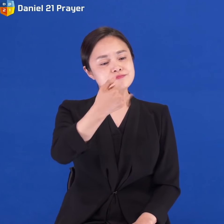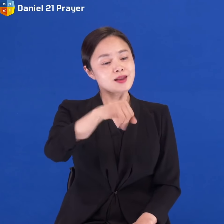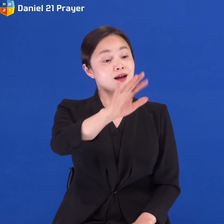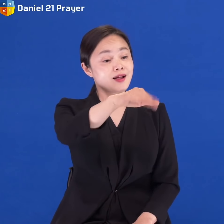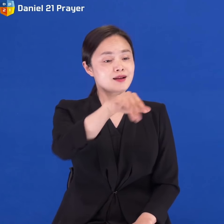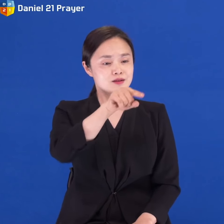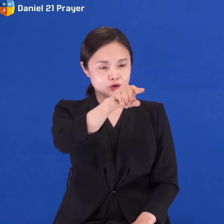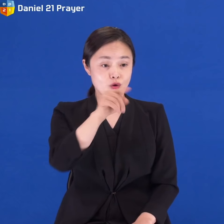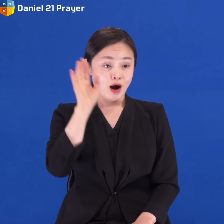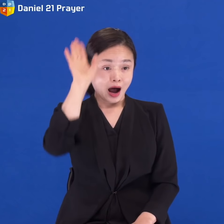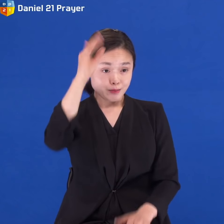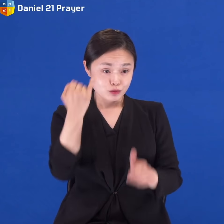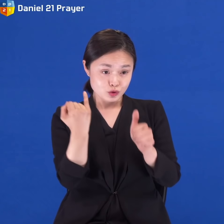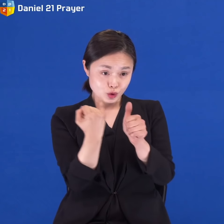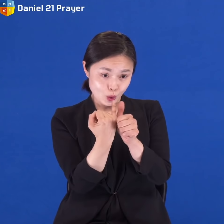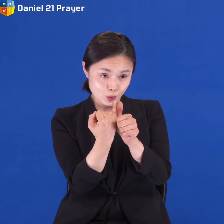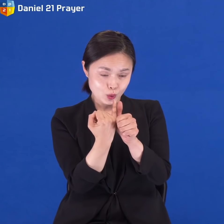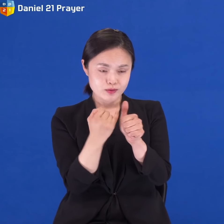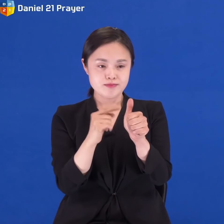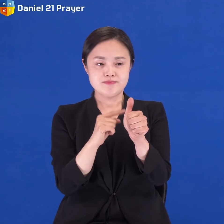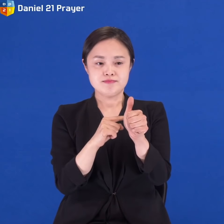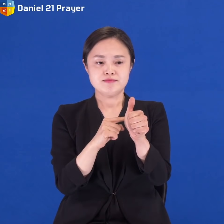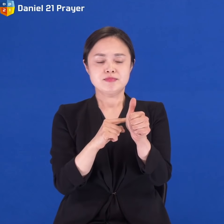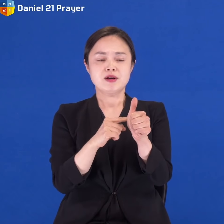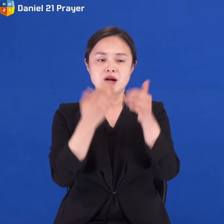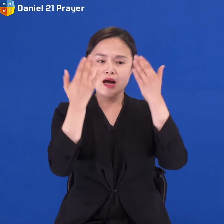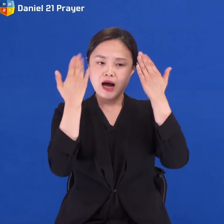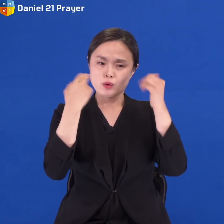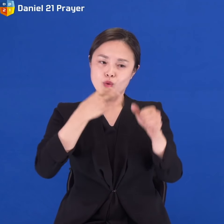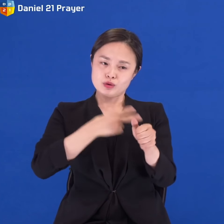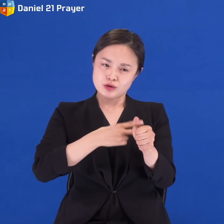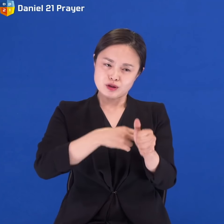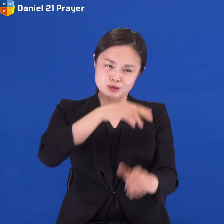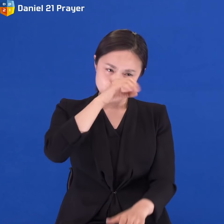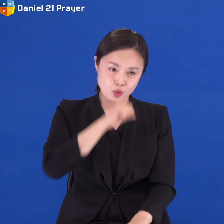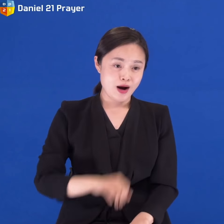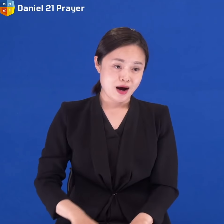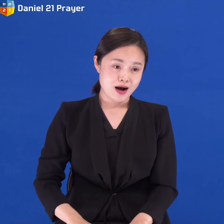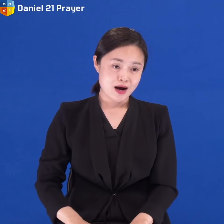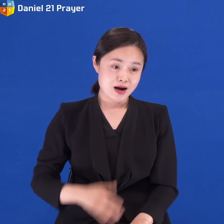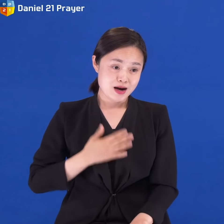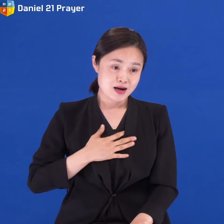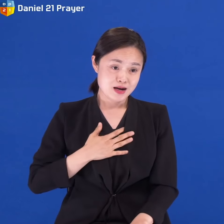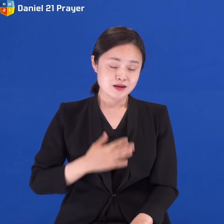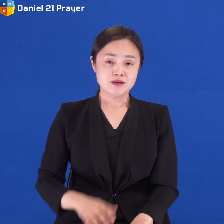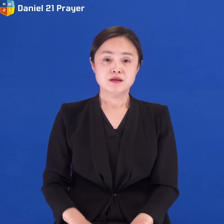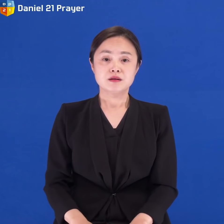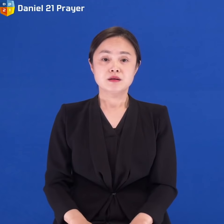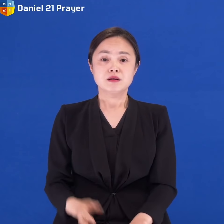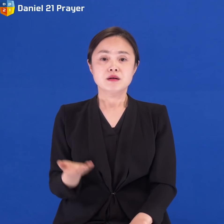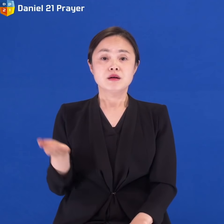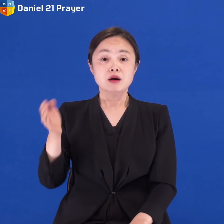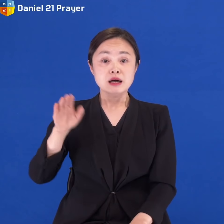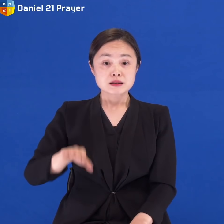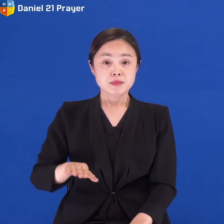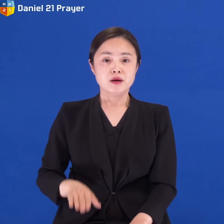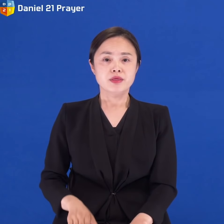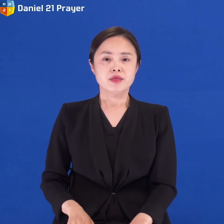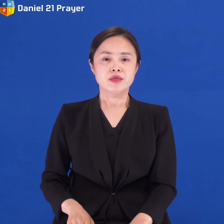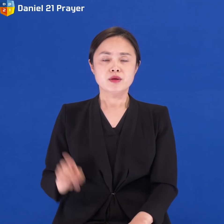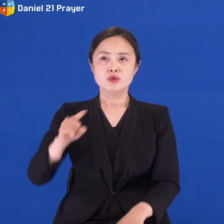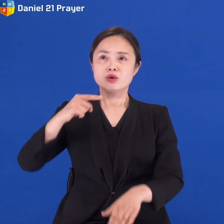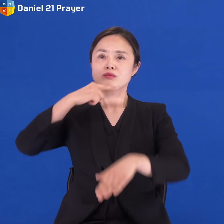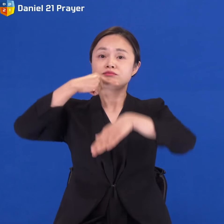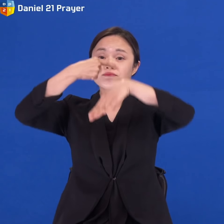외할아버지와 친할아버지와의 친분 관계 속에서 정략 결혼 비슷한 결혼을 했기